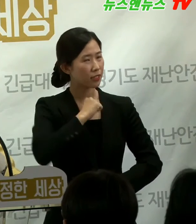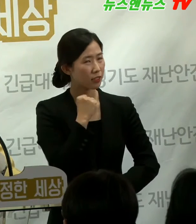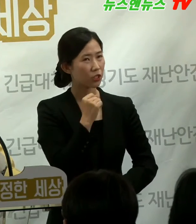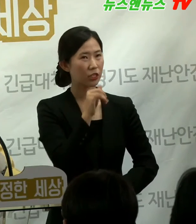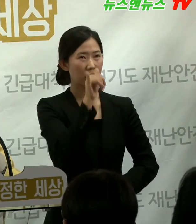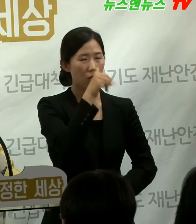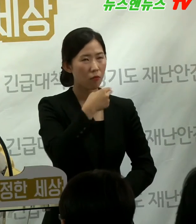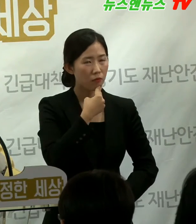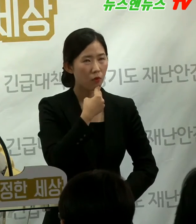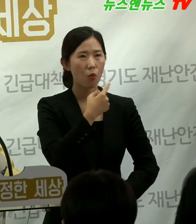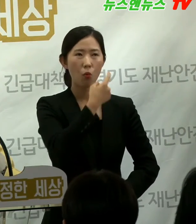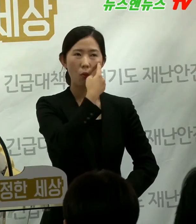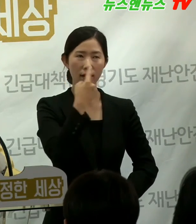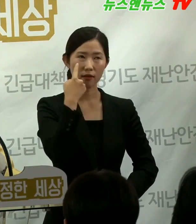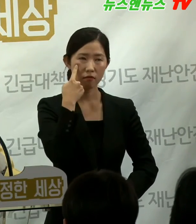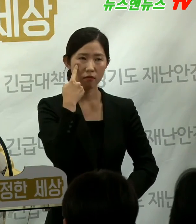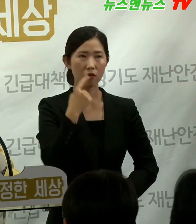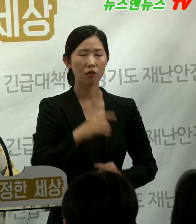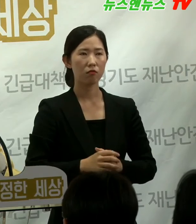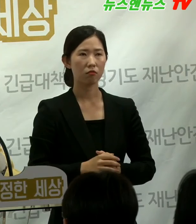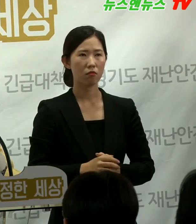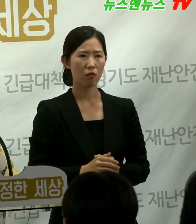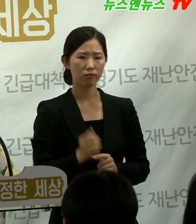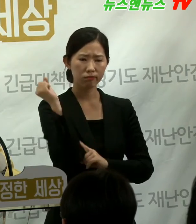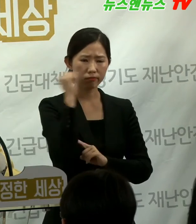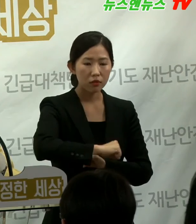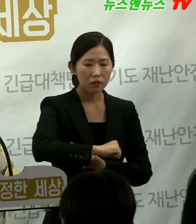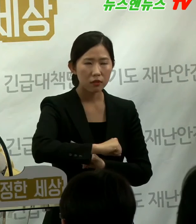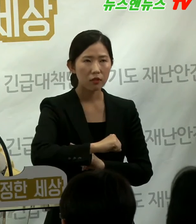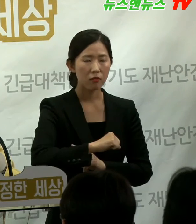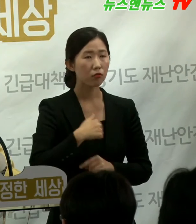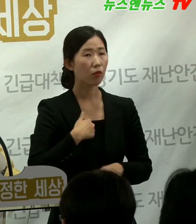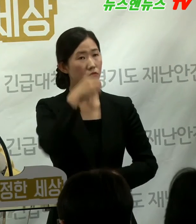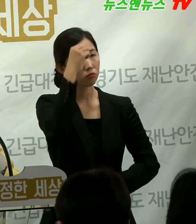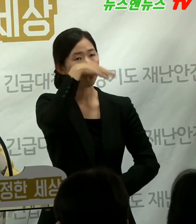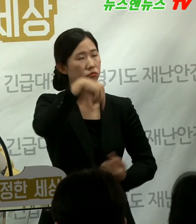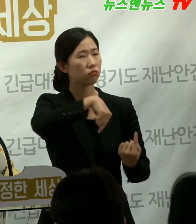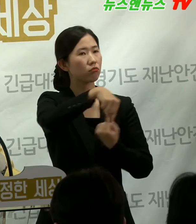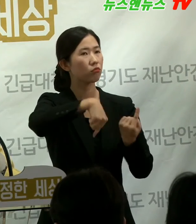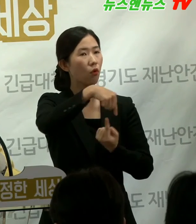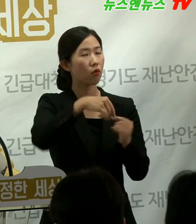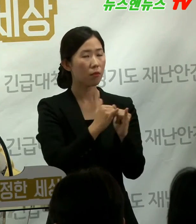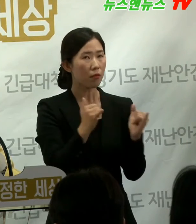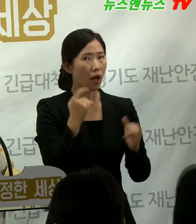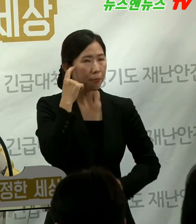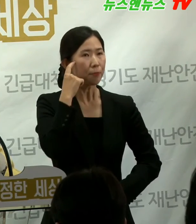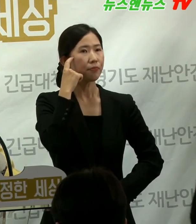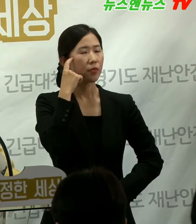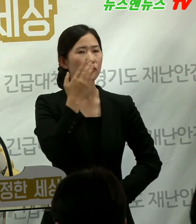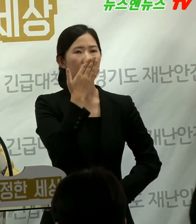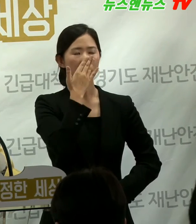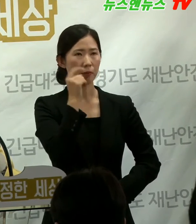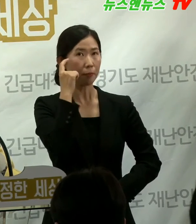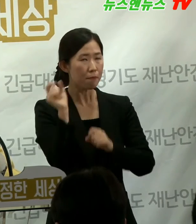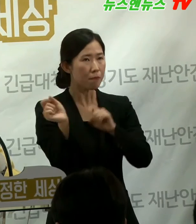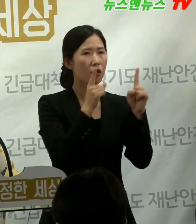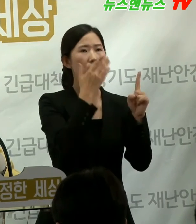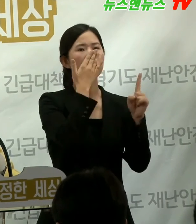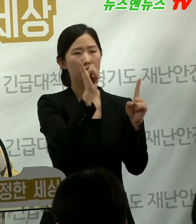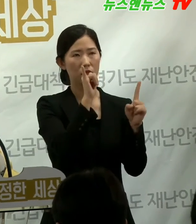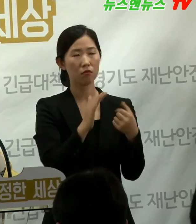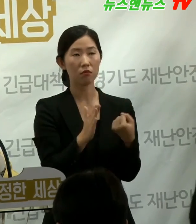느슨하게 운영하는 것도 경각심을 갖출 수 있을 것이고 그렇기 때문에 이 행정명령이 무용한